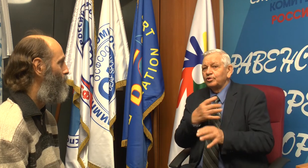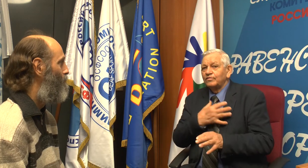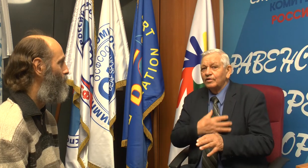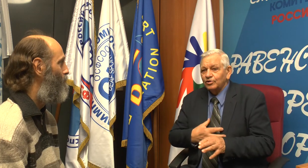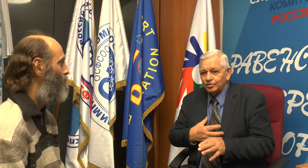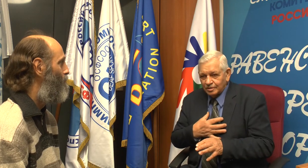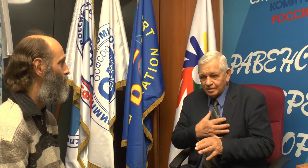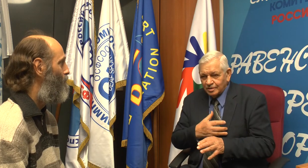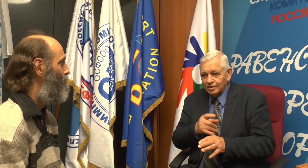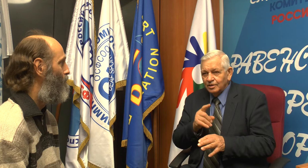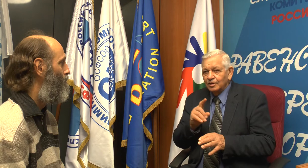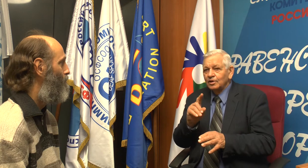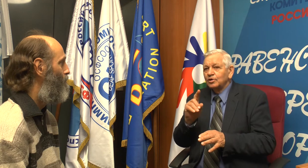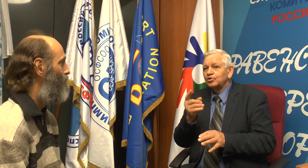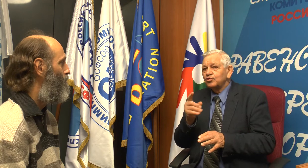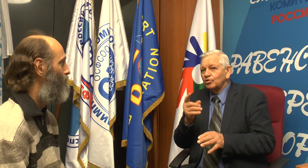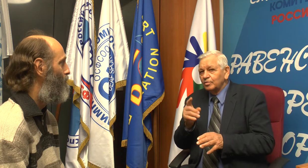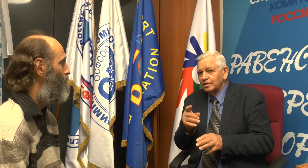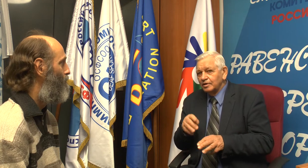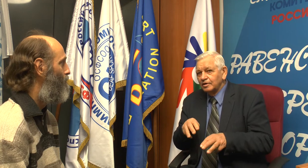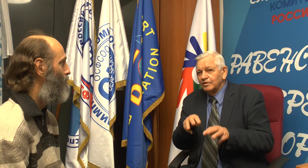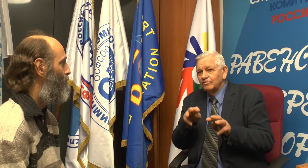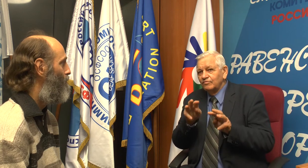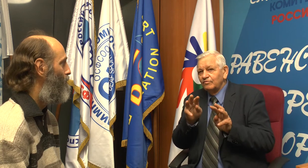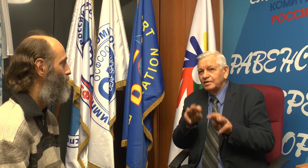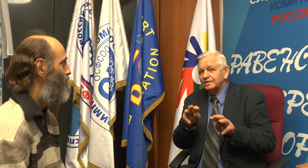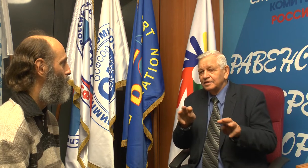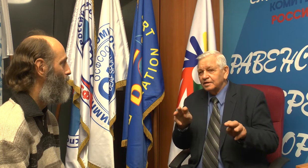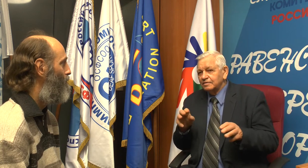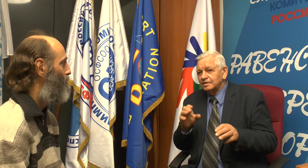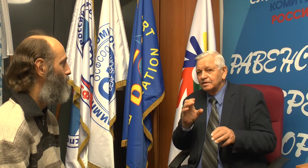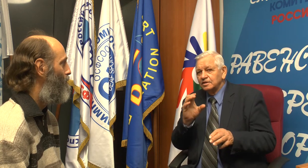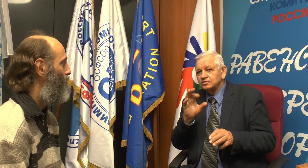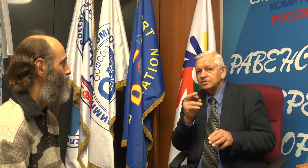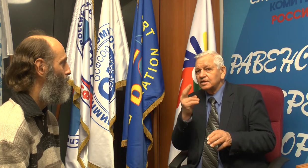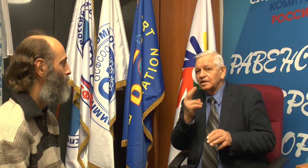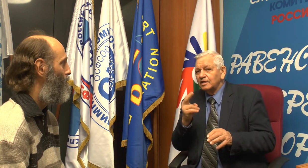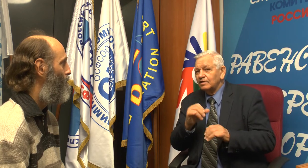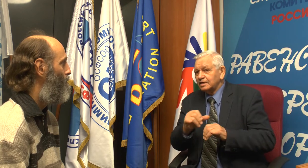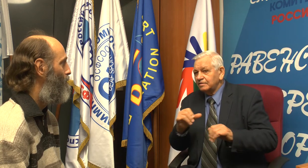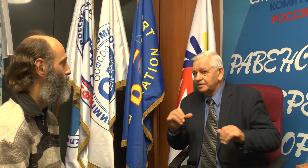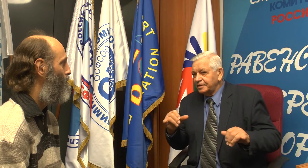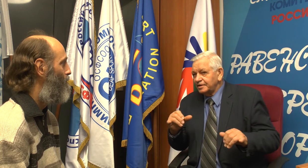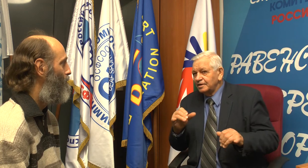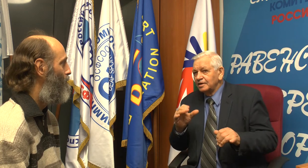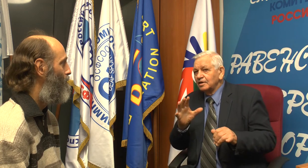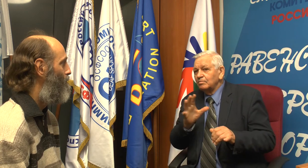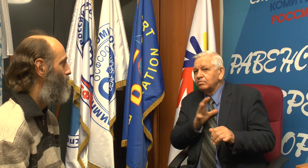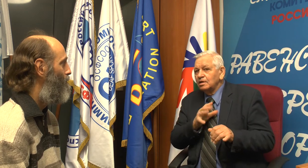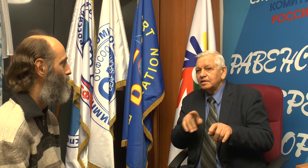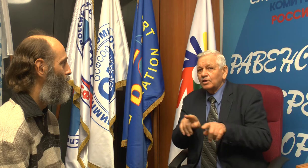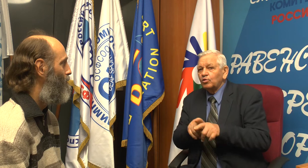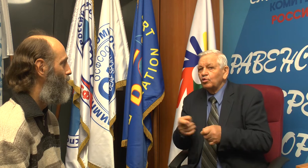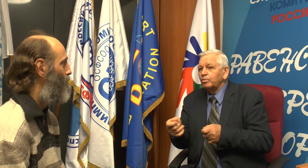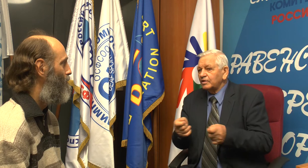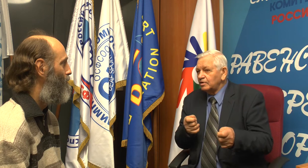очень важно, чтобы в Министерстве социального развития было такое